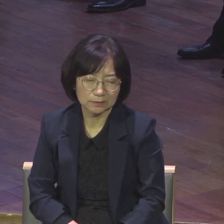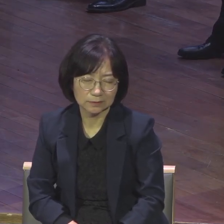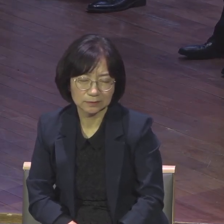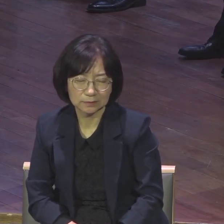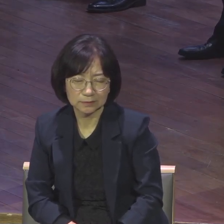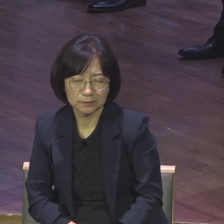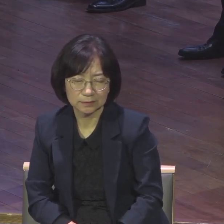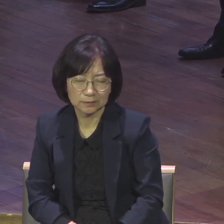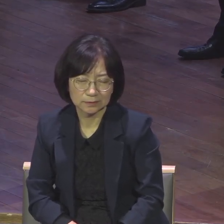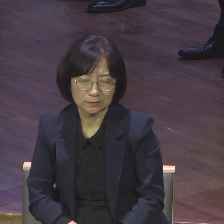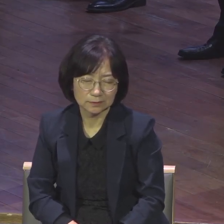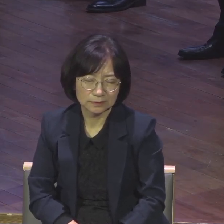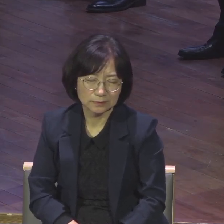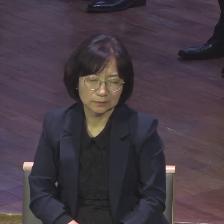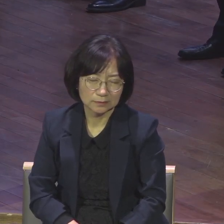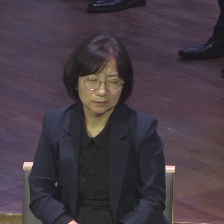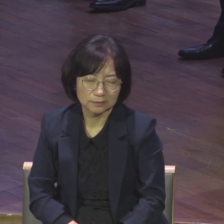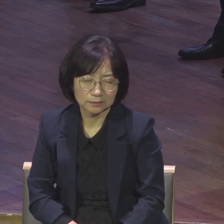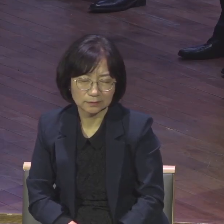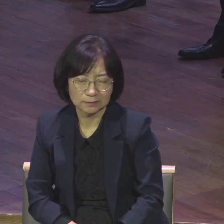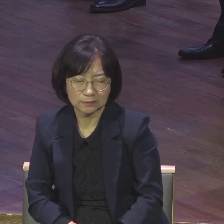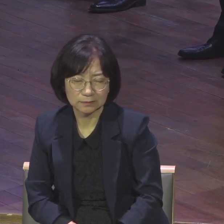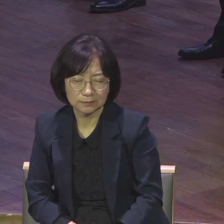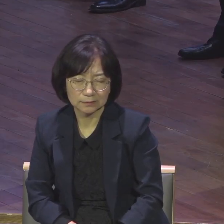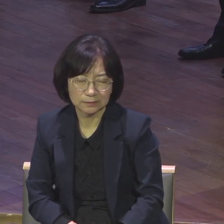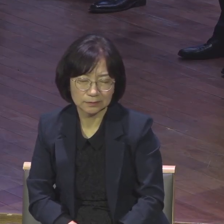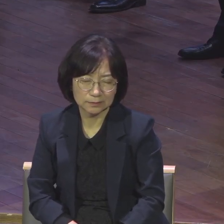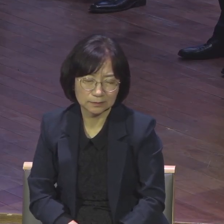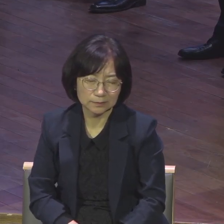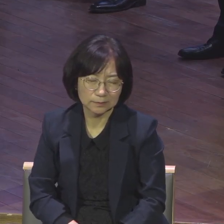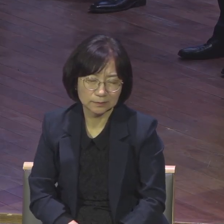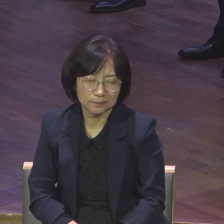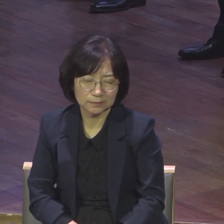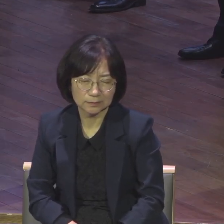시간에 성령 역사를 하시고 주시옵소서.